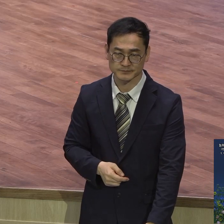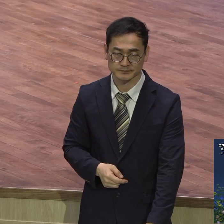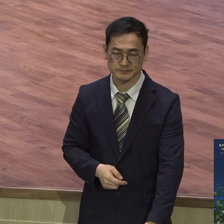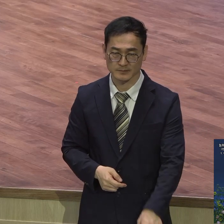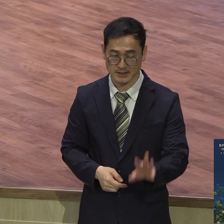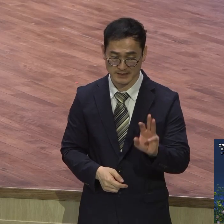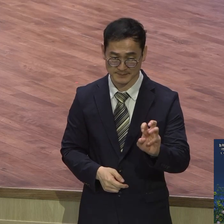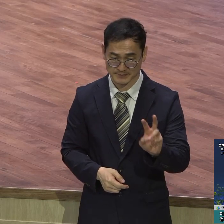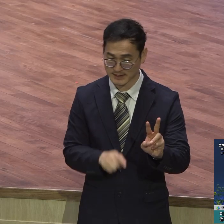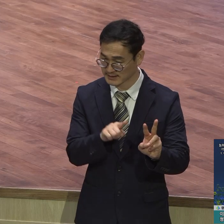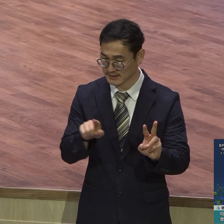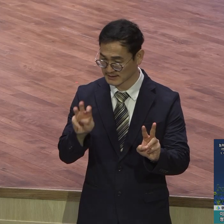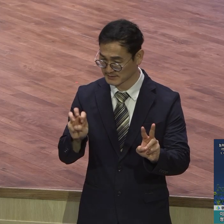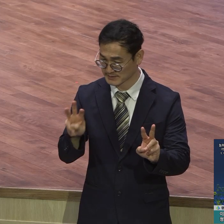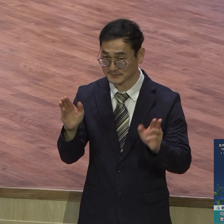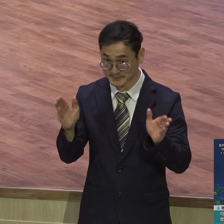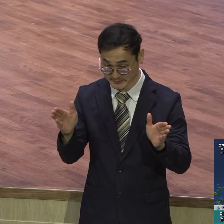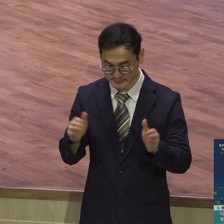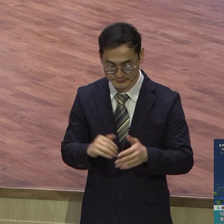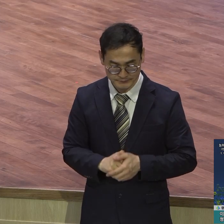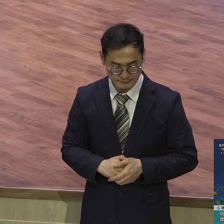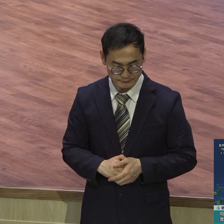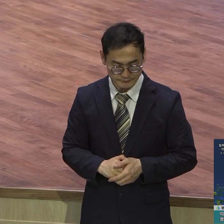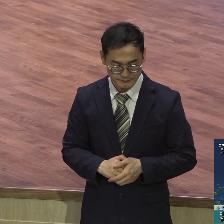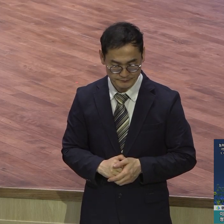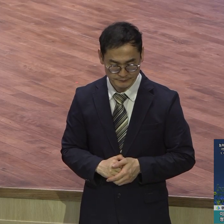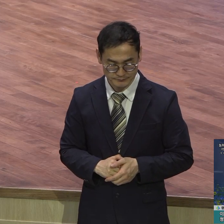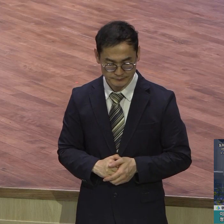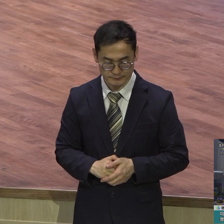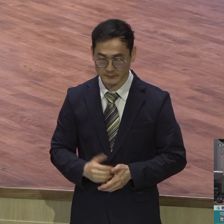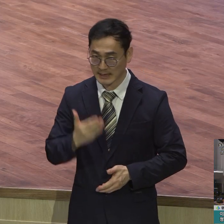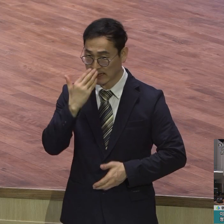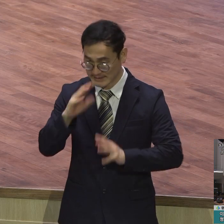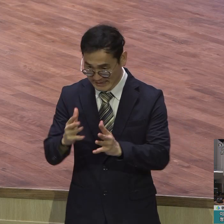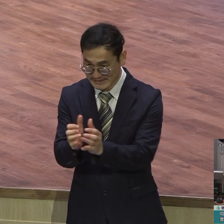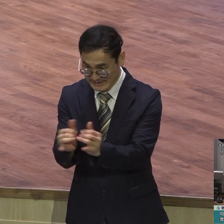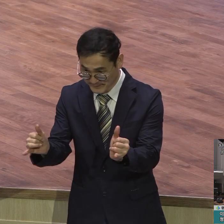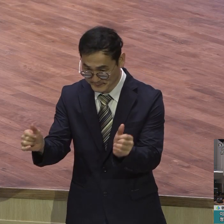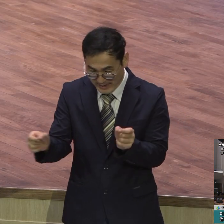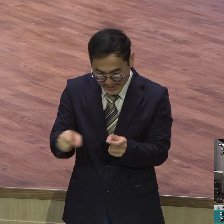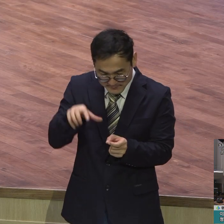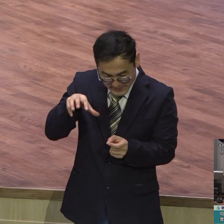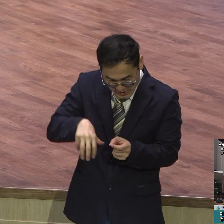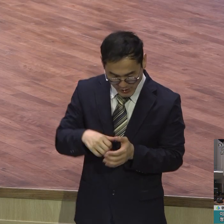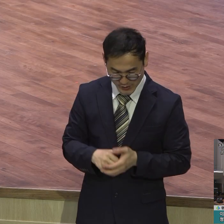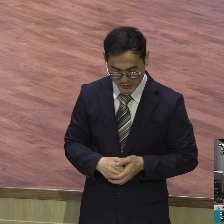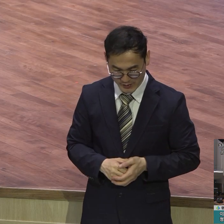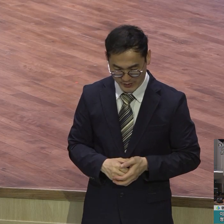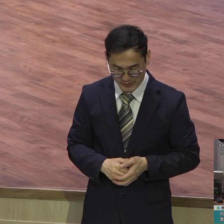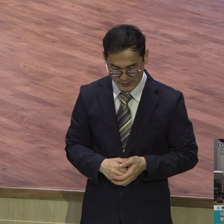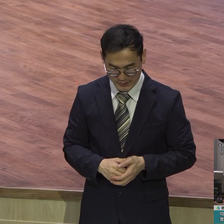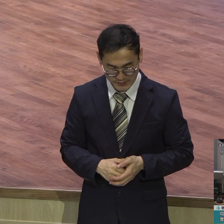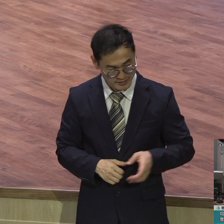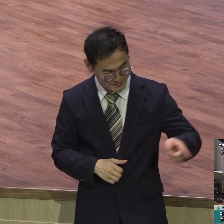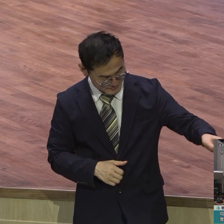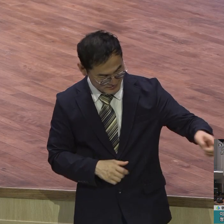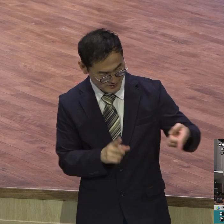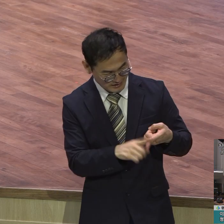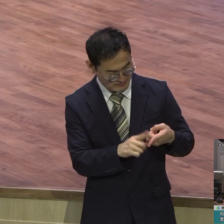32절로 3절에 오면 더 기가 막힌 내용이 나옵니다. 32절입니다. 이스라엘 자손 앞에서 그 정탐한 땅을